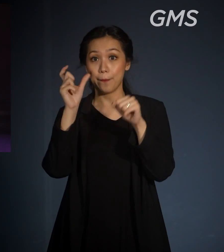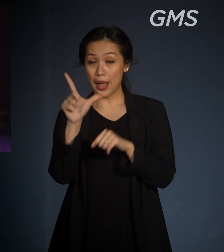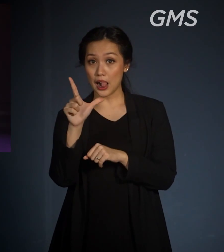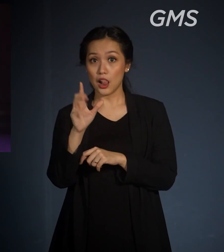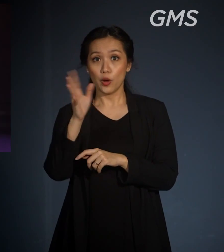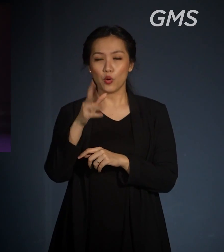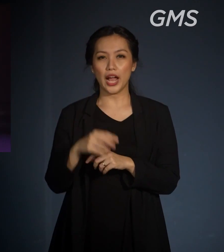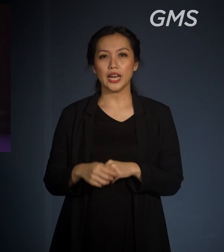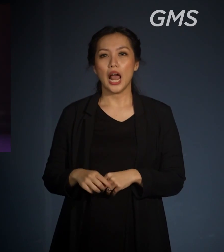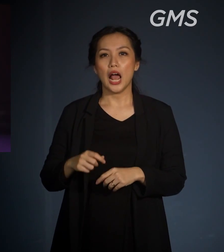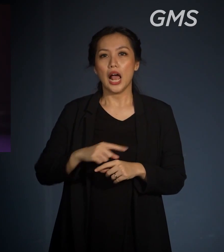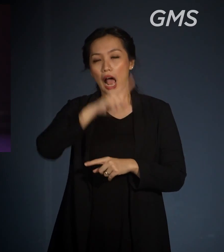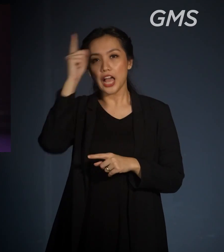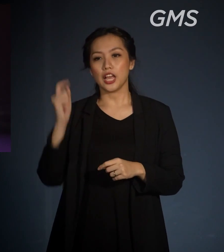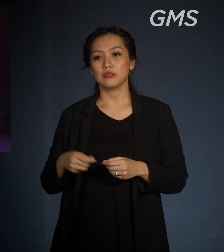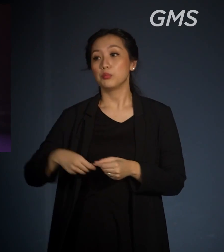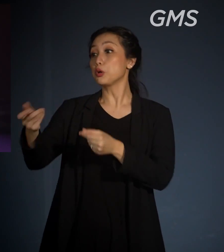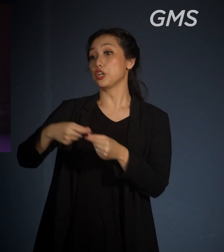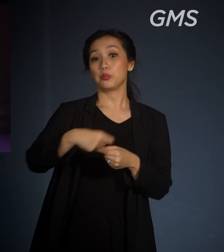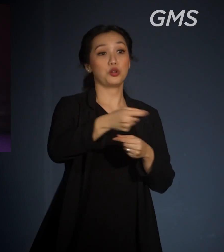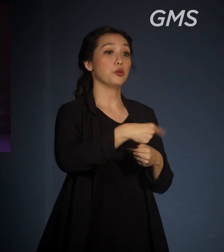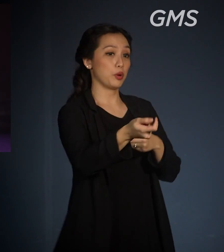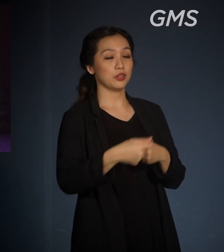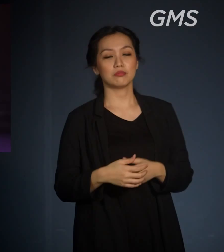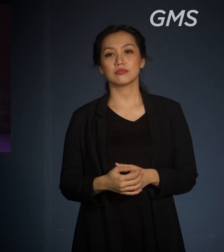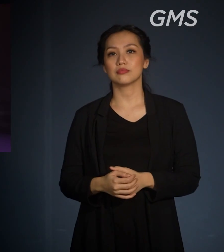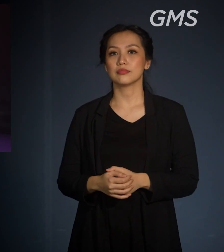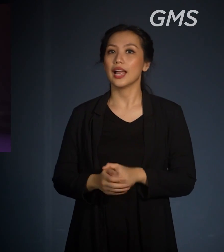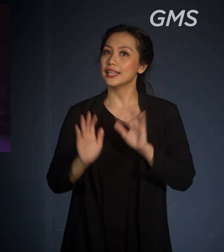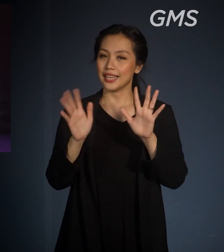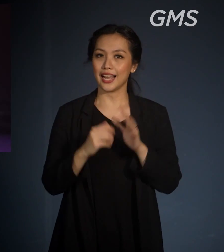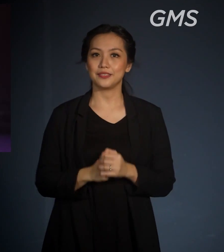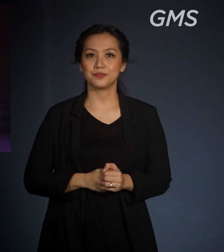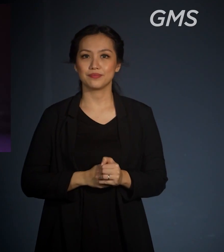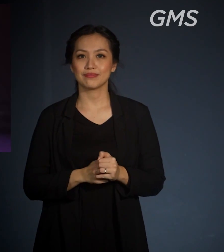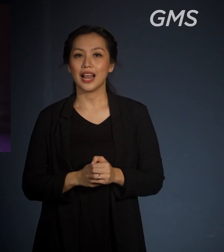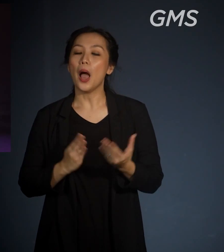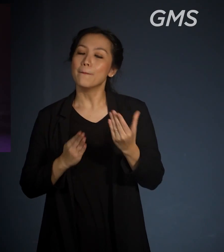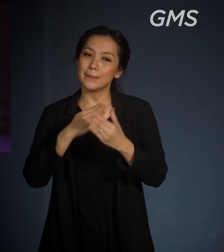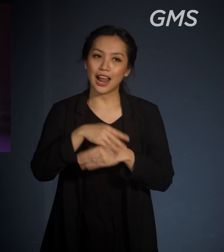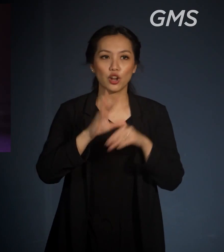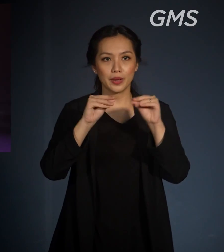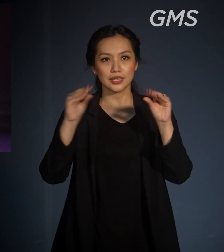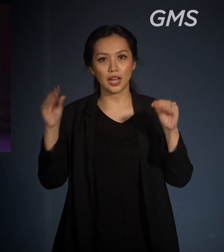sedekah, Anda menolong orang lain, yes. Lewat pekerjaan Tuhan ingin Anda jadi saluran berkat buat orang lain.